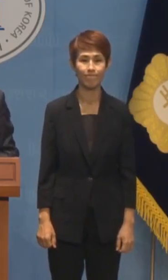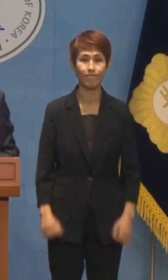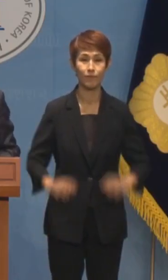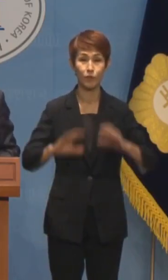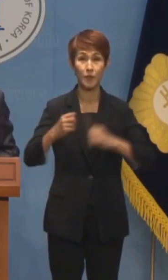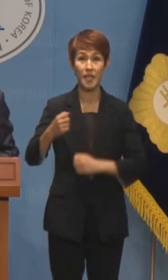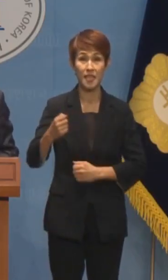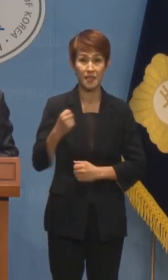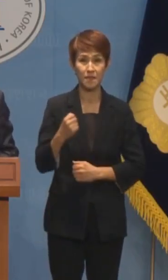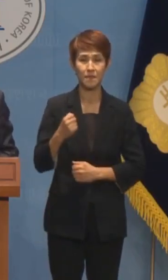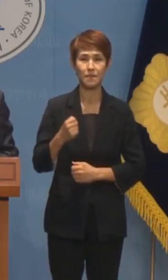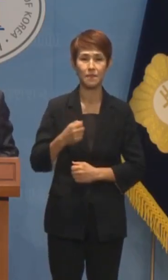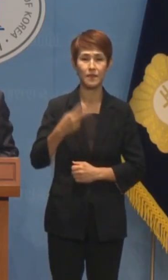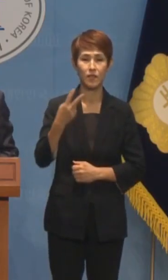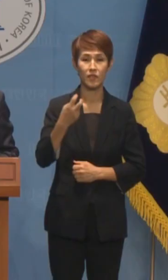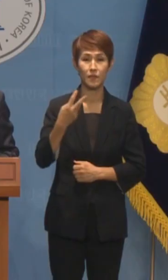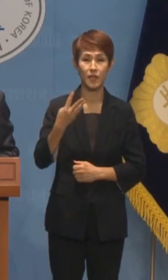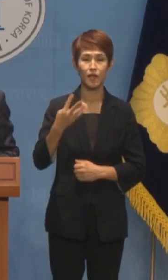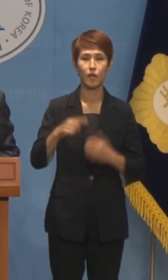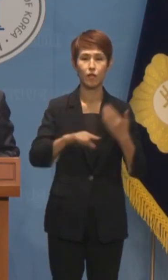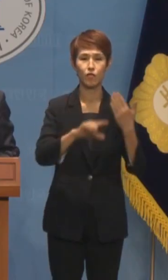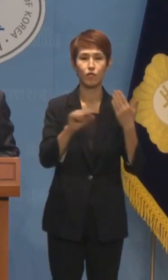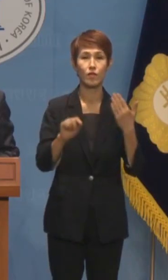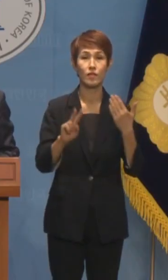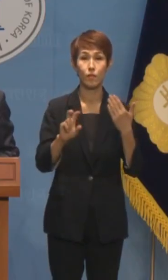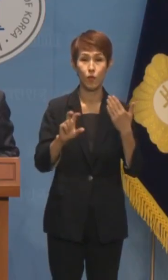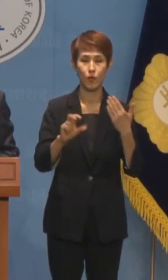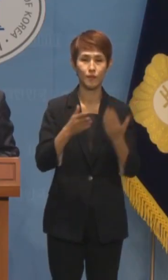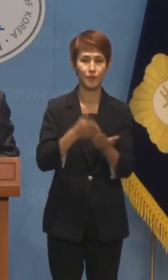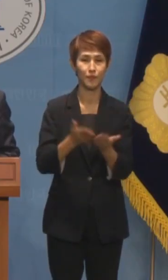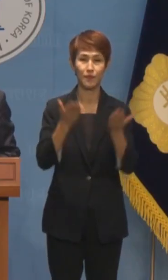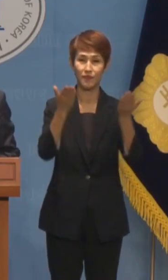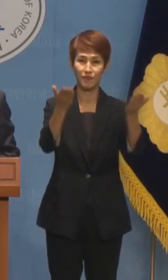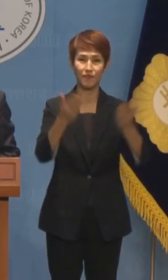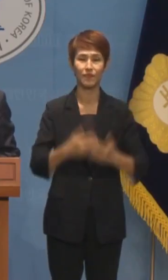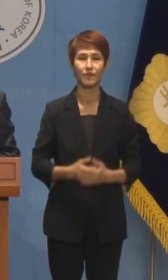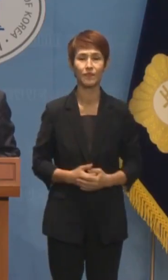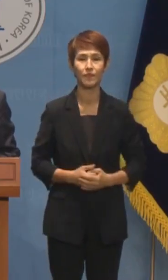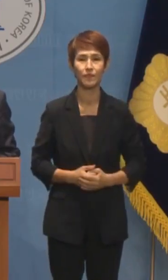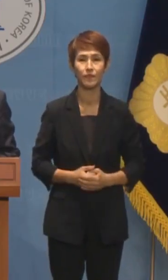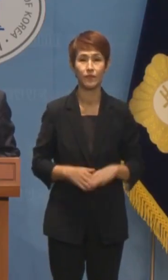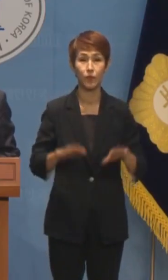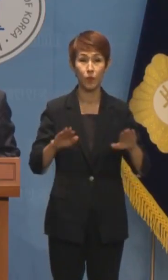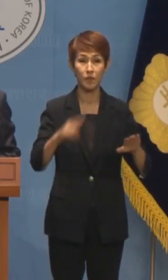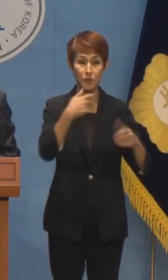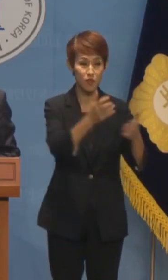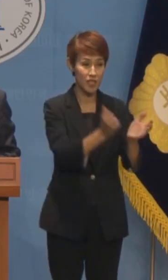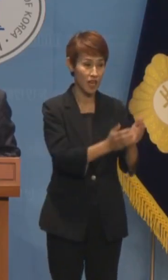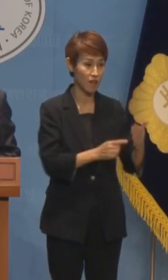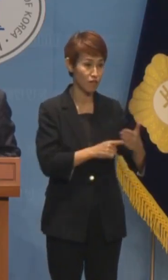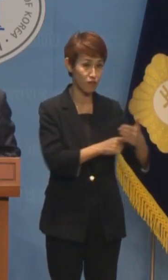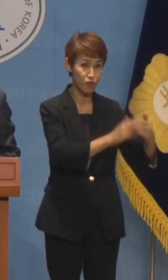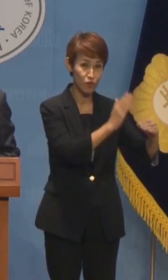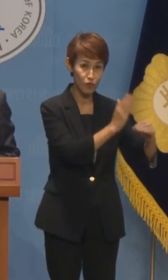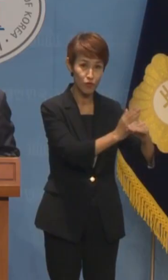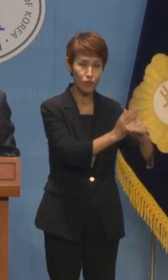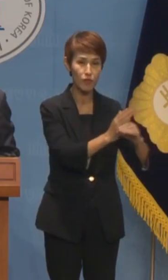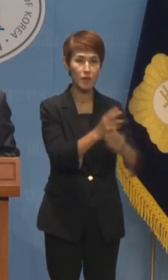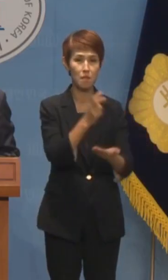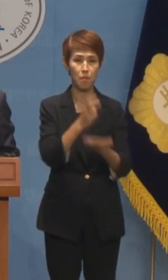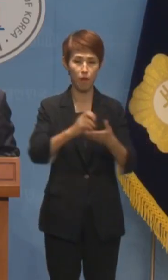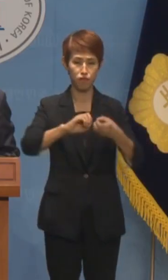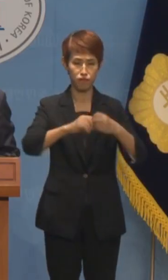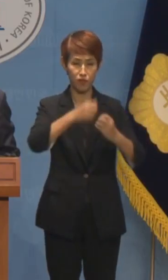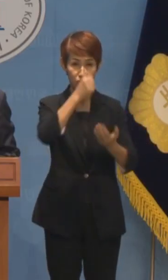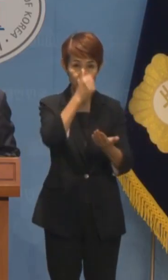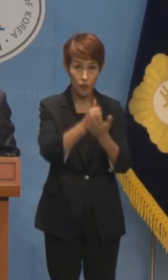국민의힘 2024년 9월 25일 오후 논평 시작하겠습니다. 오늘은 민주당이 추진하고 있는 이른바 법 왜곡죄에